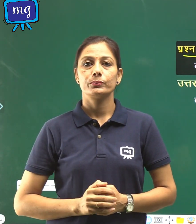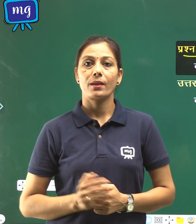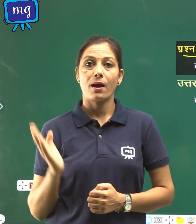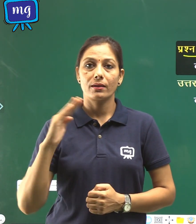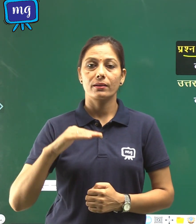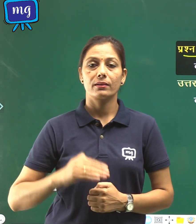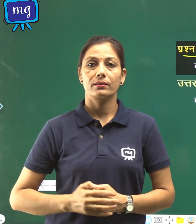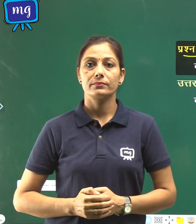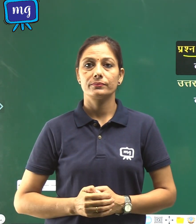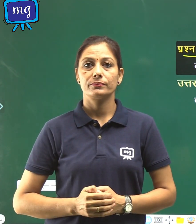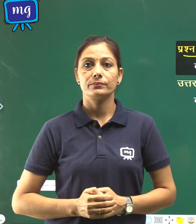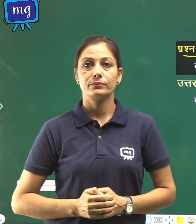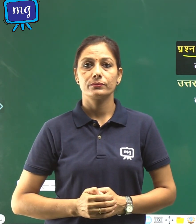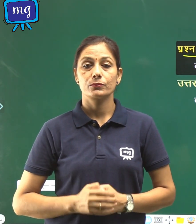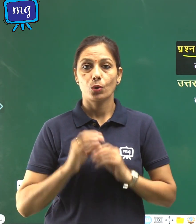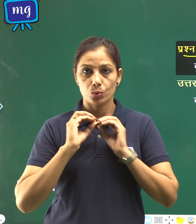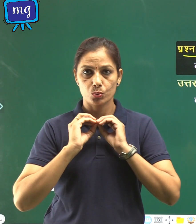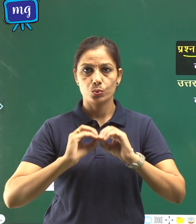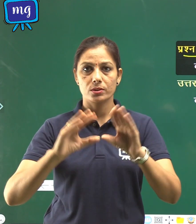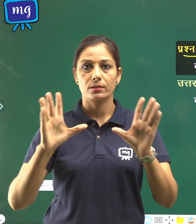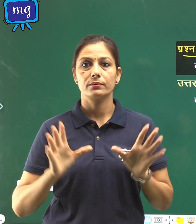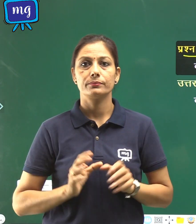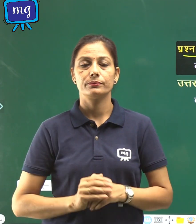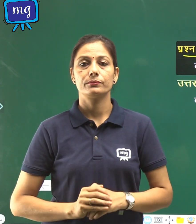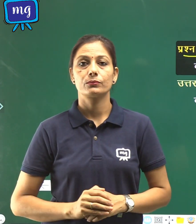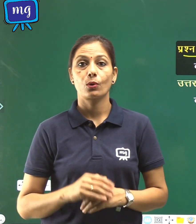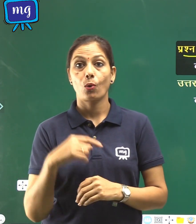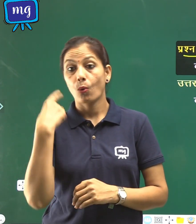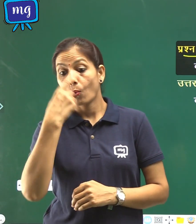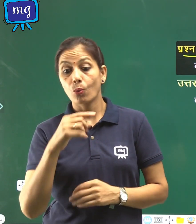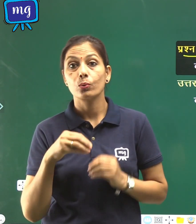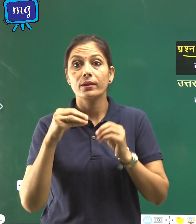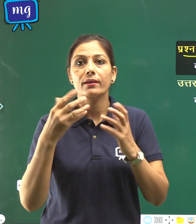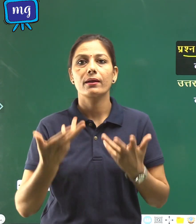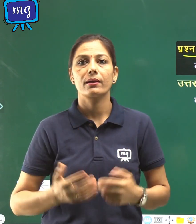आने की सूचना कौन दे रहा है।